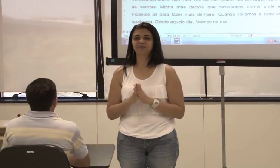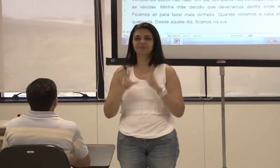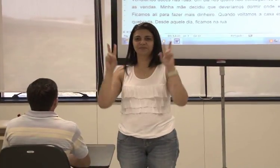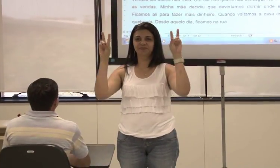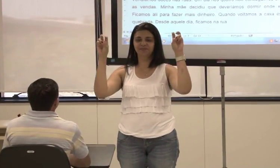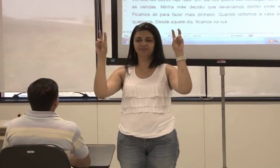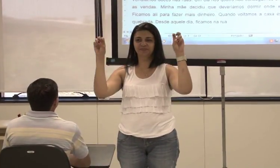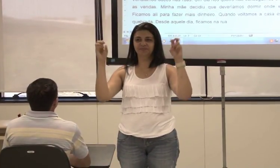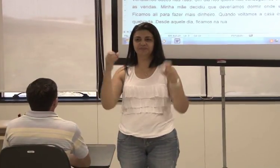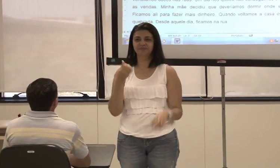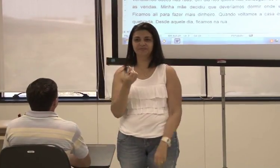Título: 6 anos nas ruas.